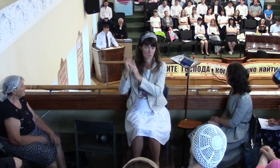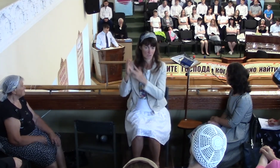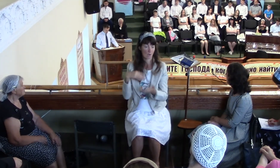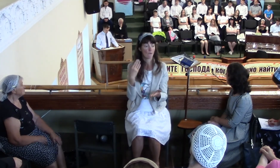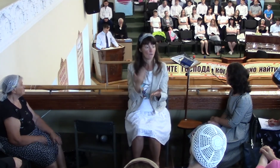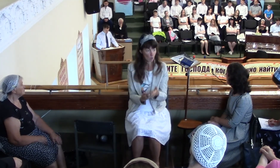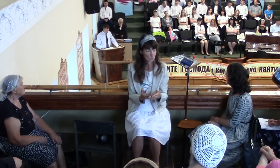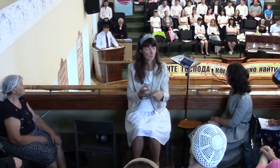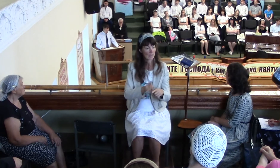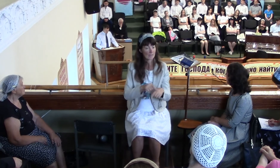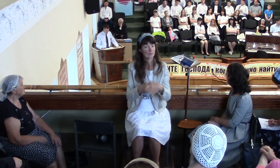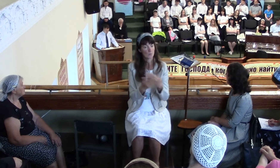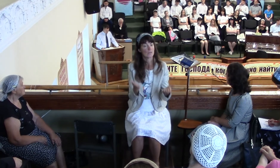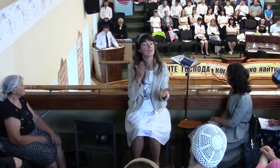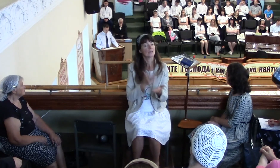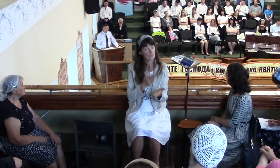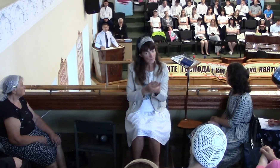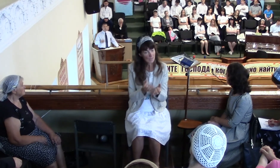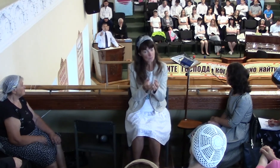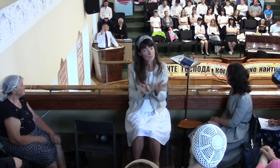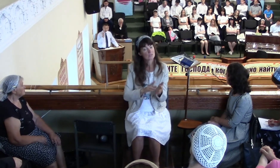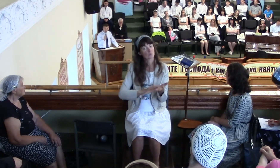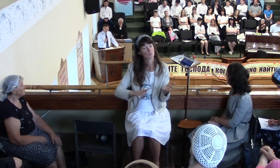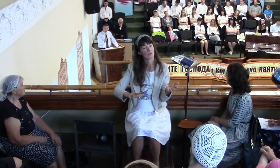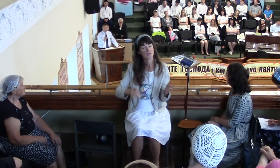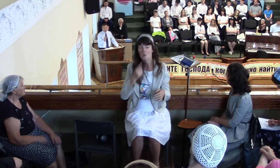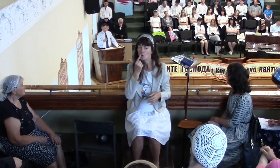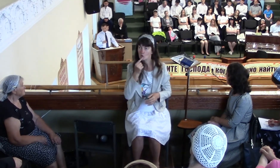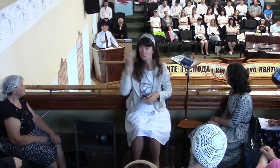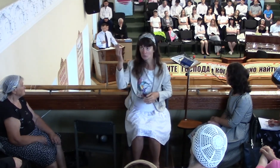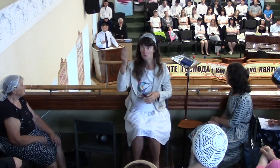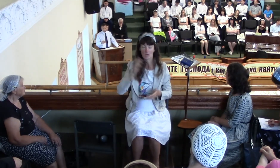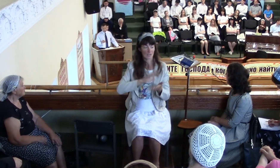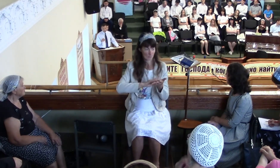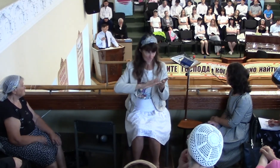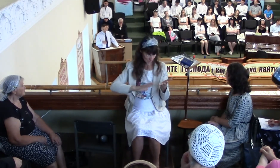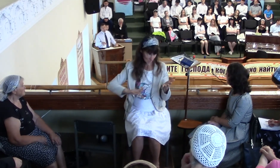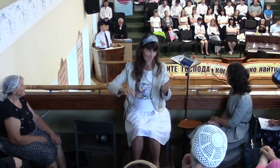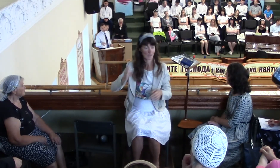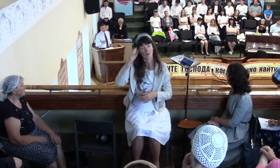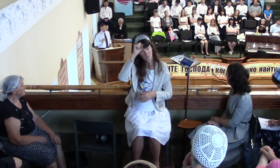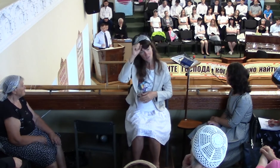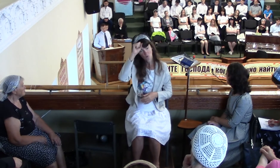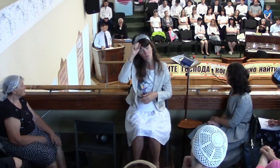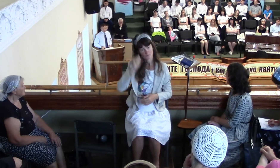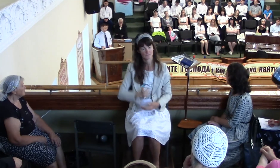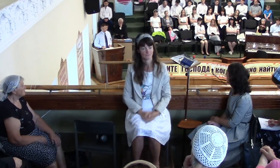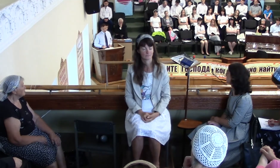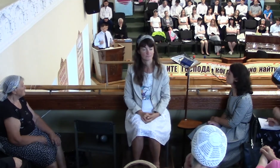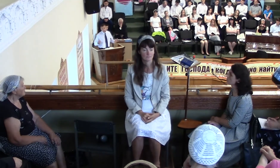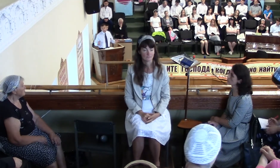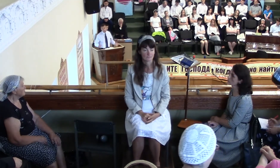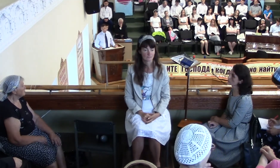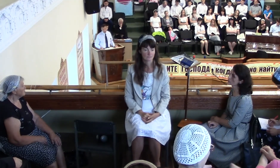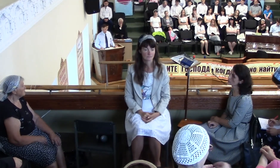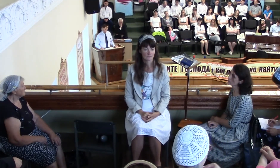имеем искупление в Нем, кровью Его, и прощение грехов. И прощение грехов.